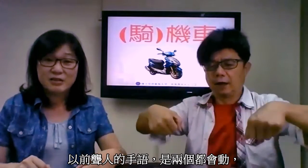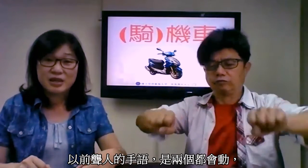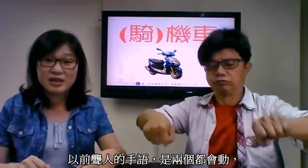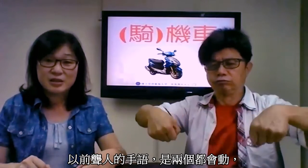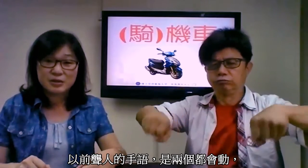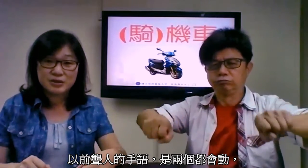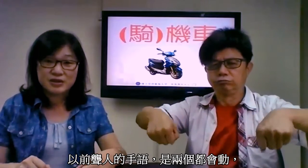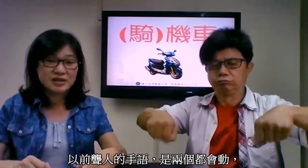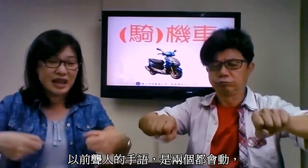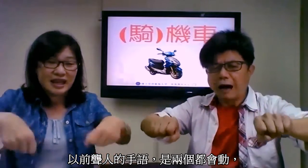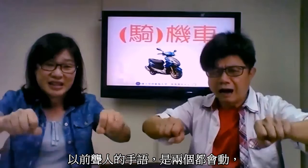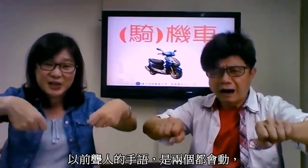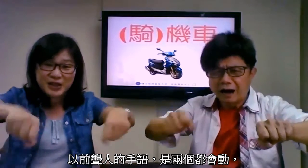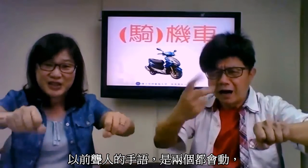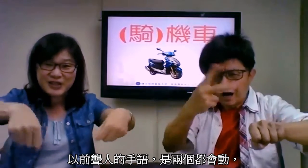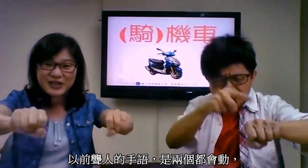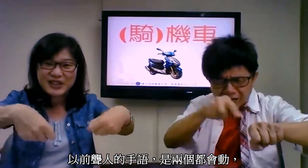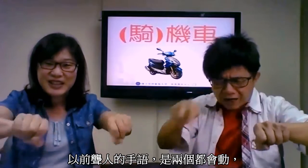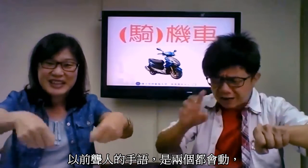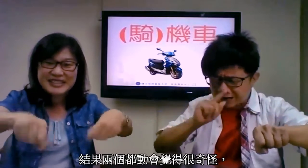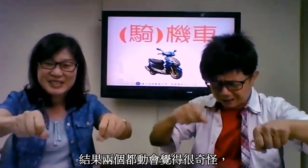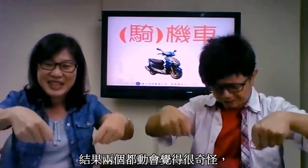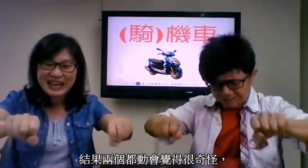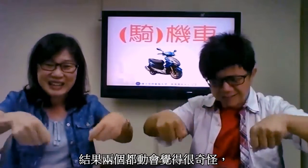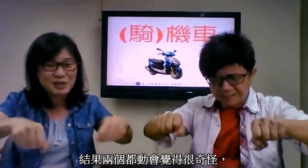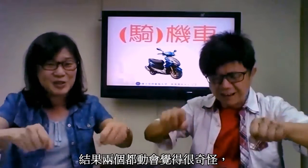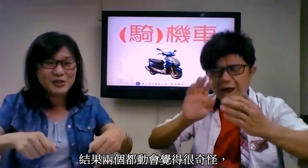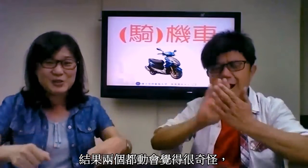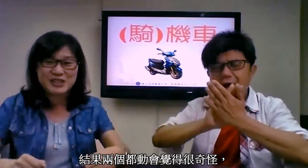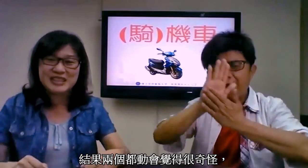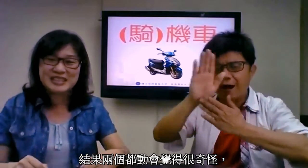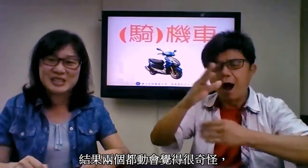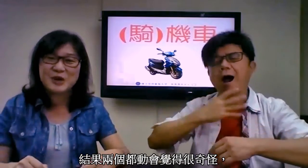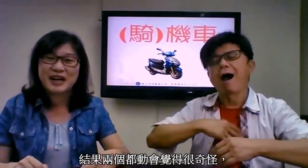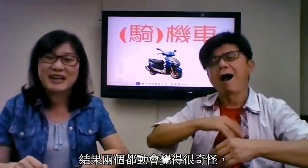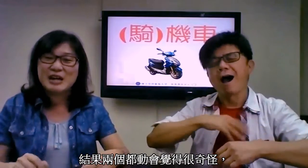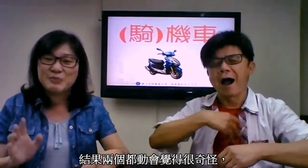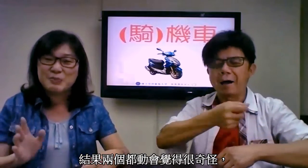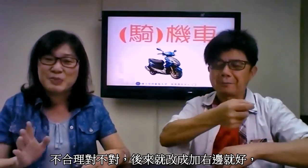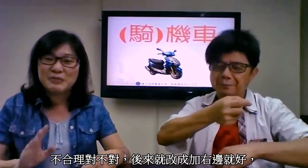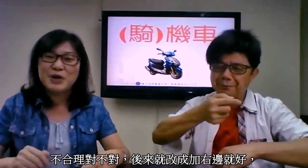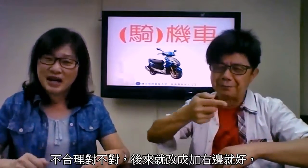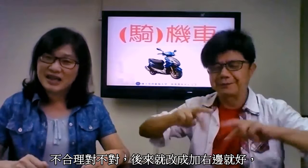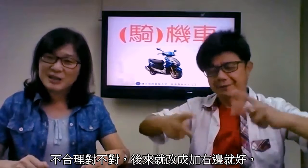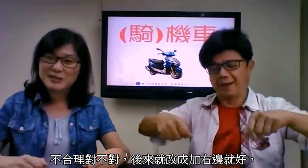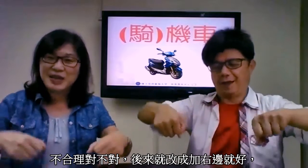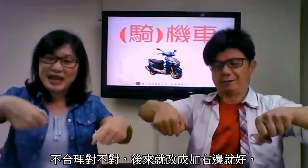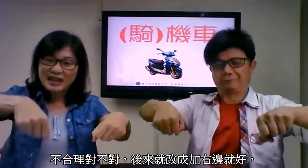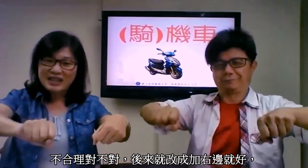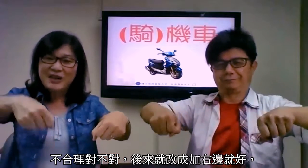聋人的手语是两个都会动，结果两个都动会觉得很奇怪，不合理，对不对？后